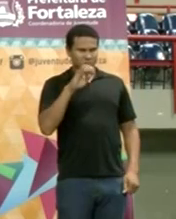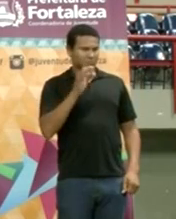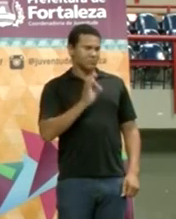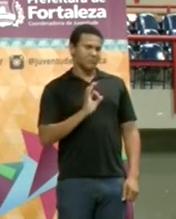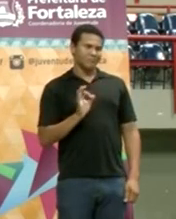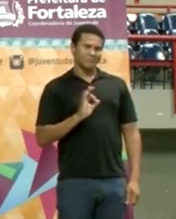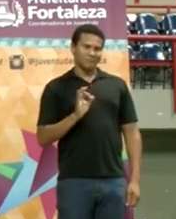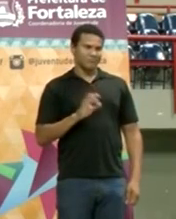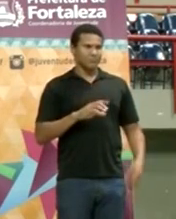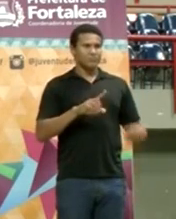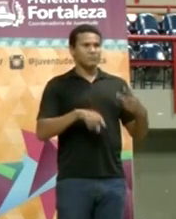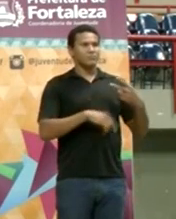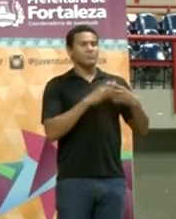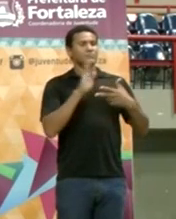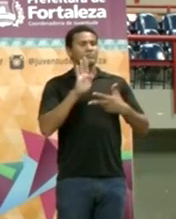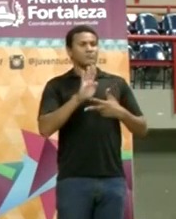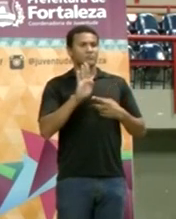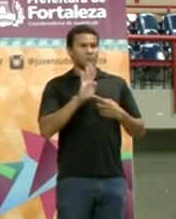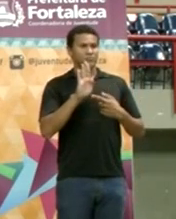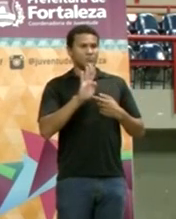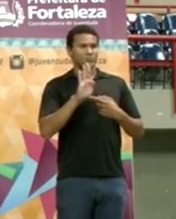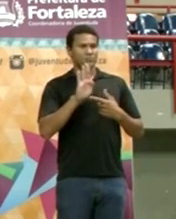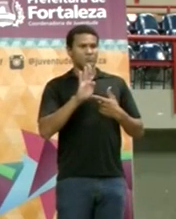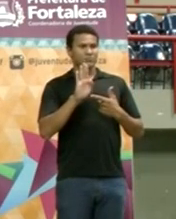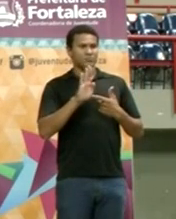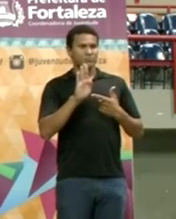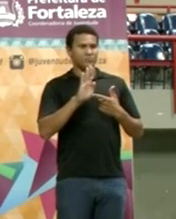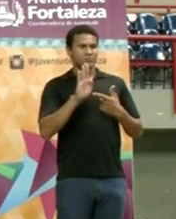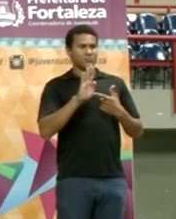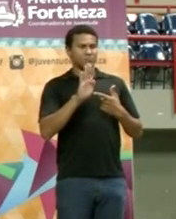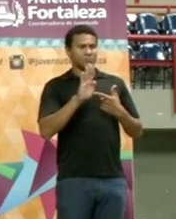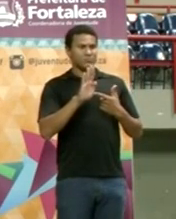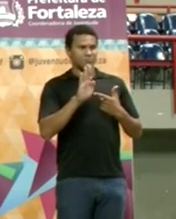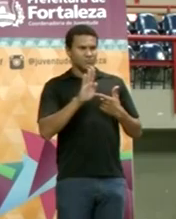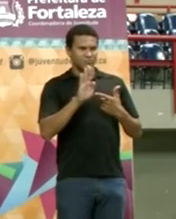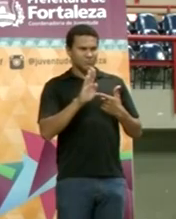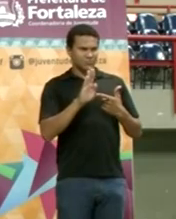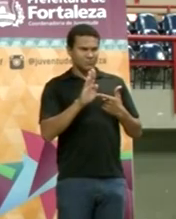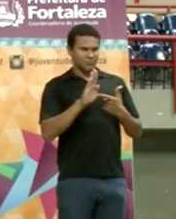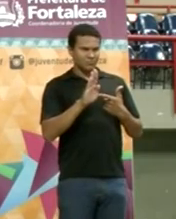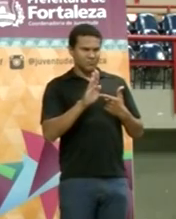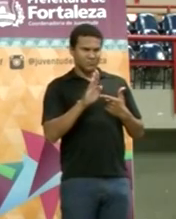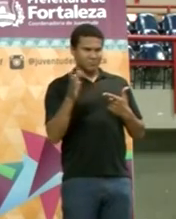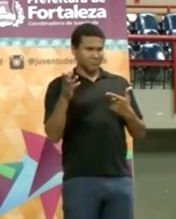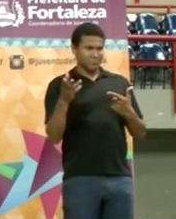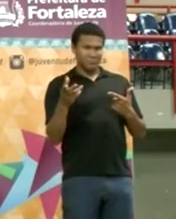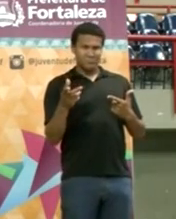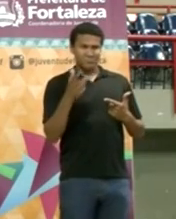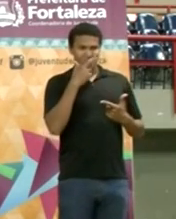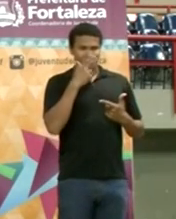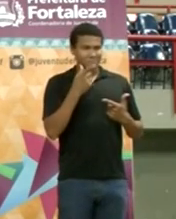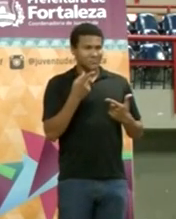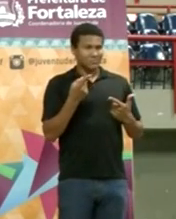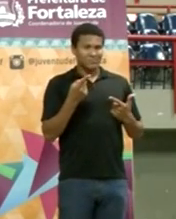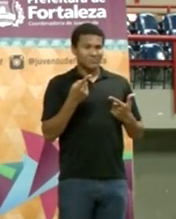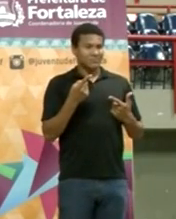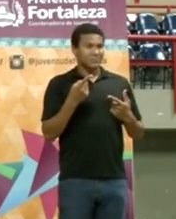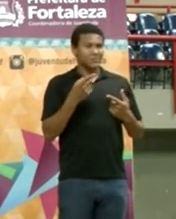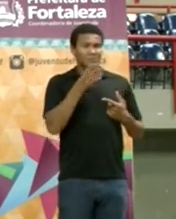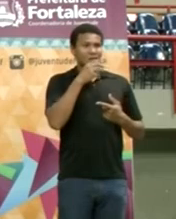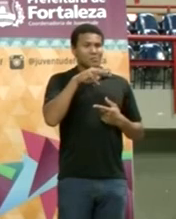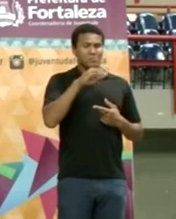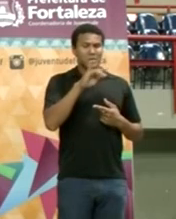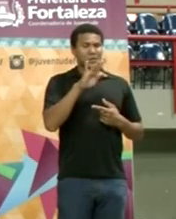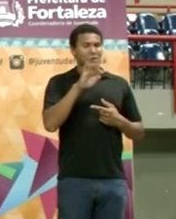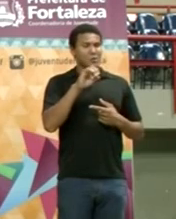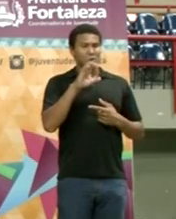B. Alterar o mecanismo enzimático mitocondrial. Pessoal, o vírus não tem célula. Mitocôndrias estão presentes